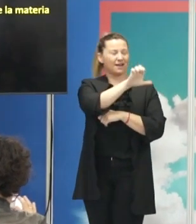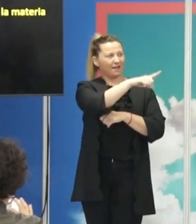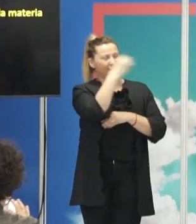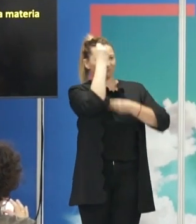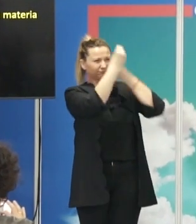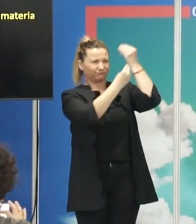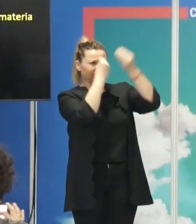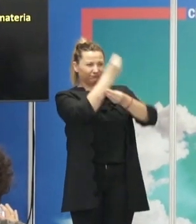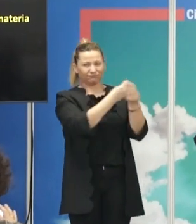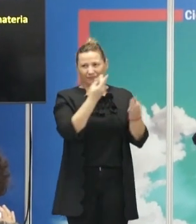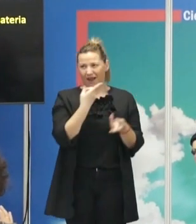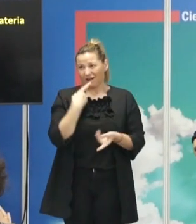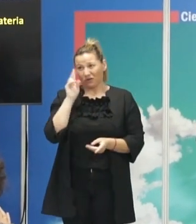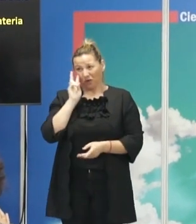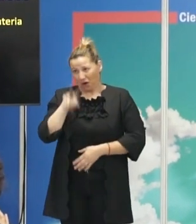Es decir, al César lo que es del César.